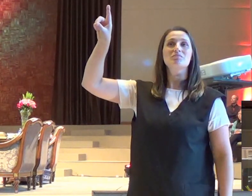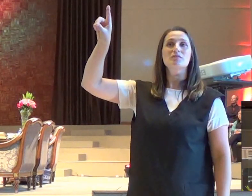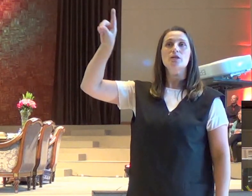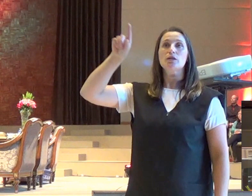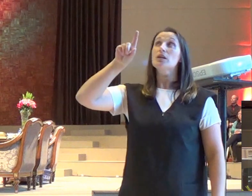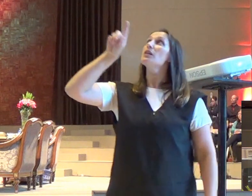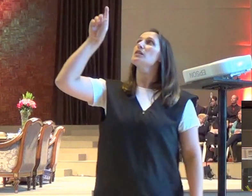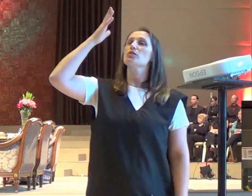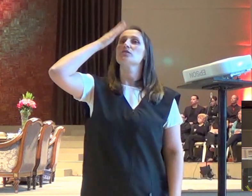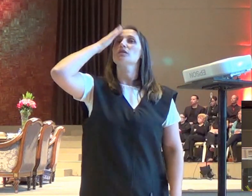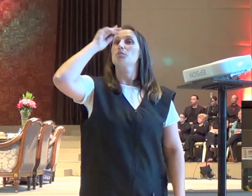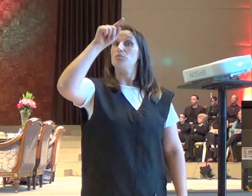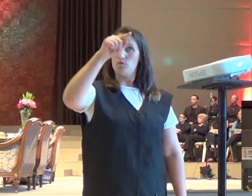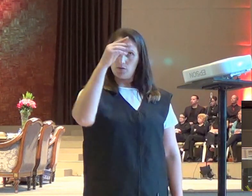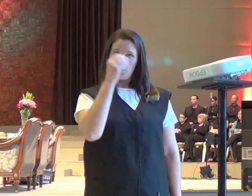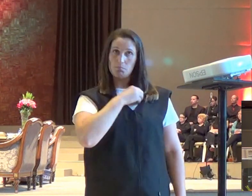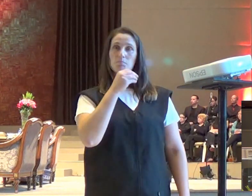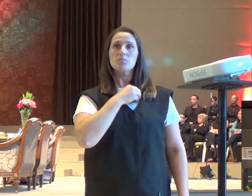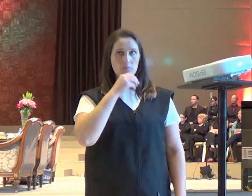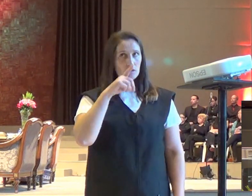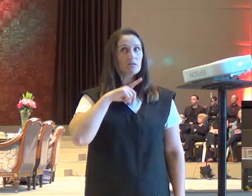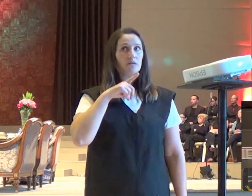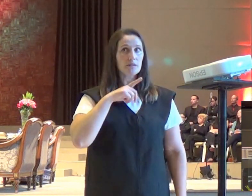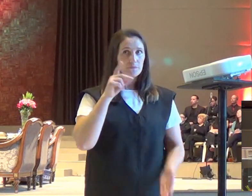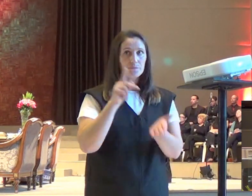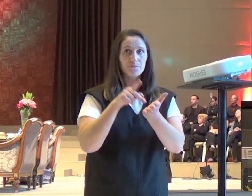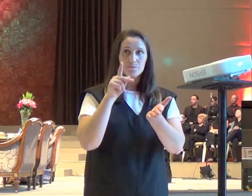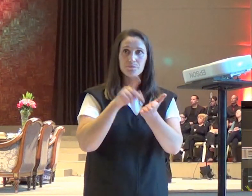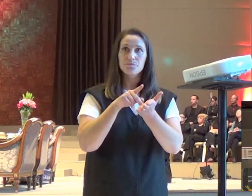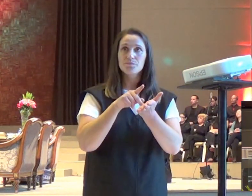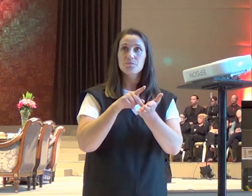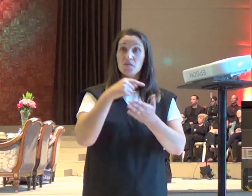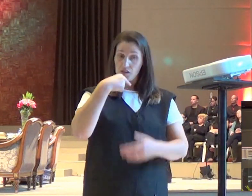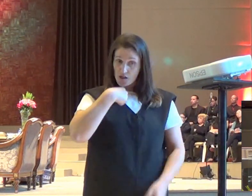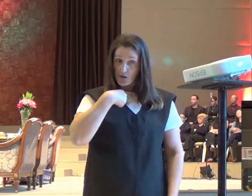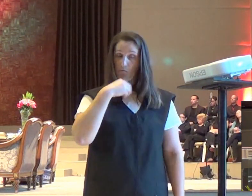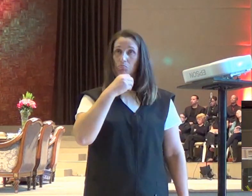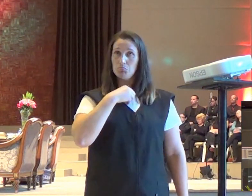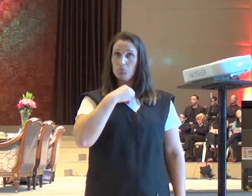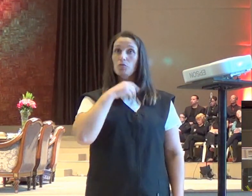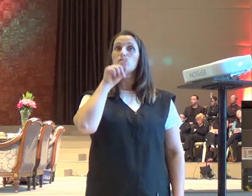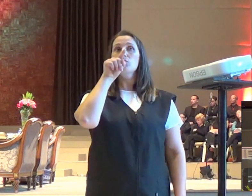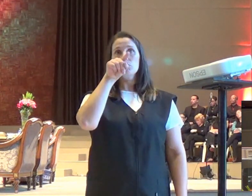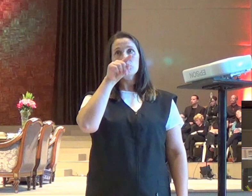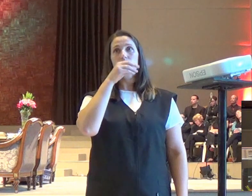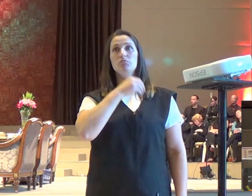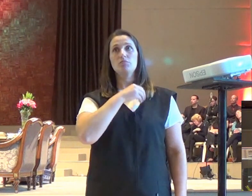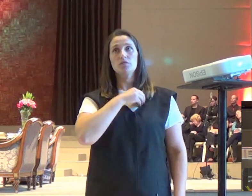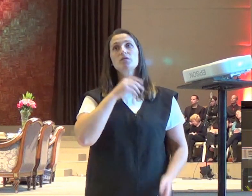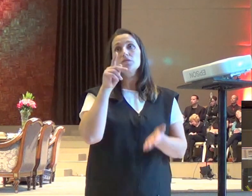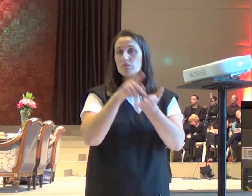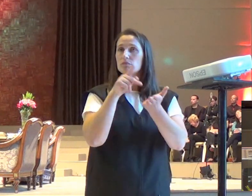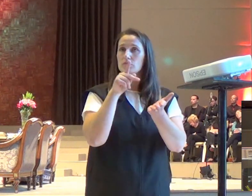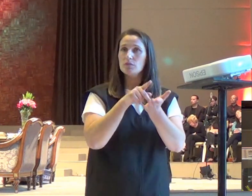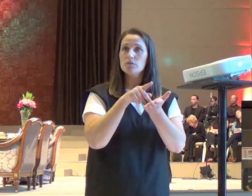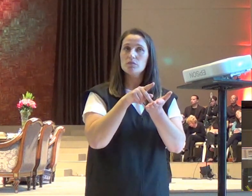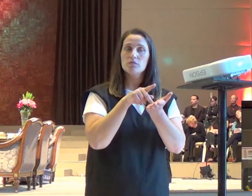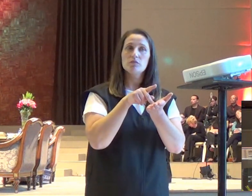é um desgraçado pecador, não é verdade? Eu sou e você é, não adianta, é verdade,